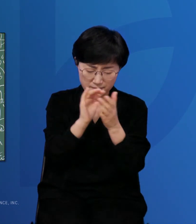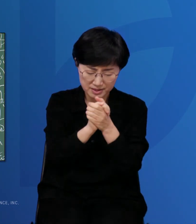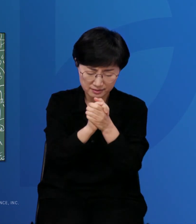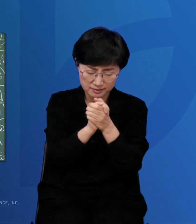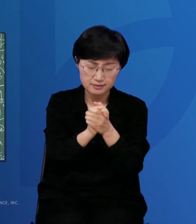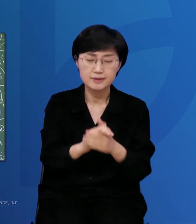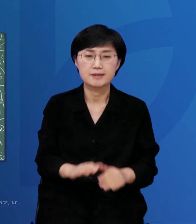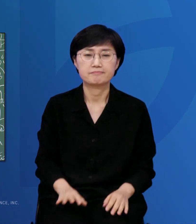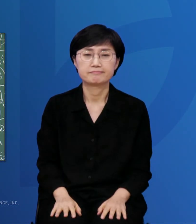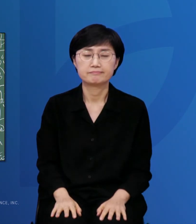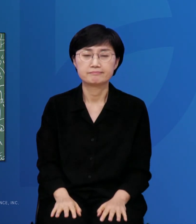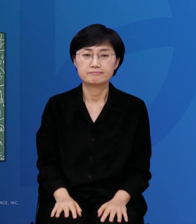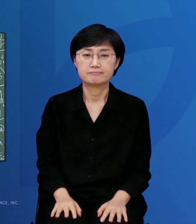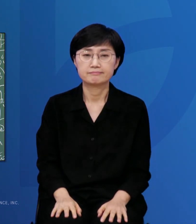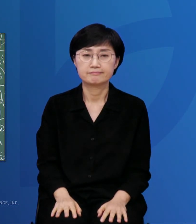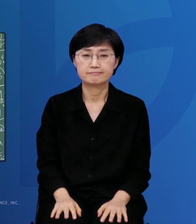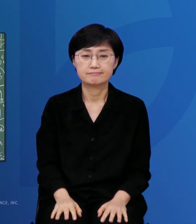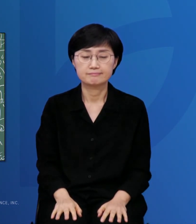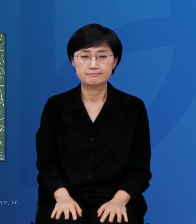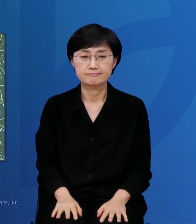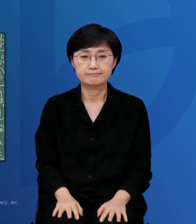예수 기도주님의 기도. 아멘.